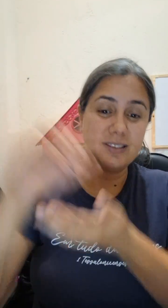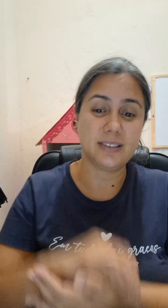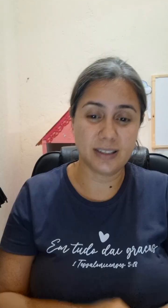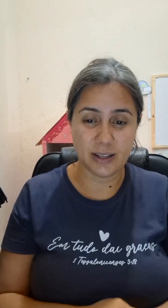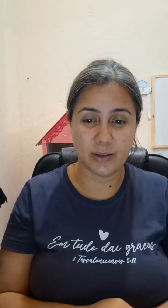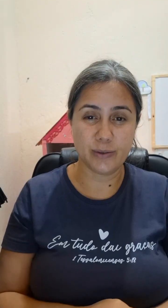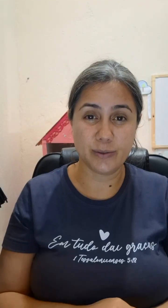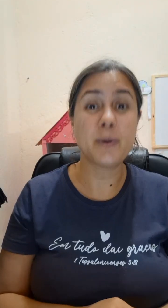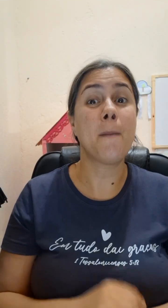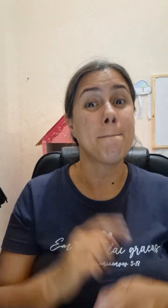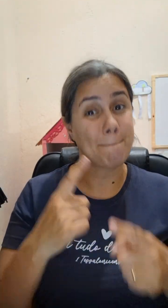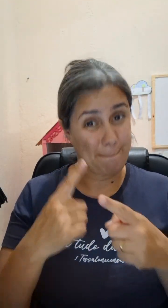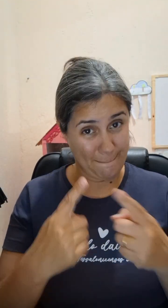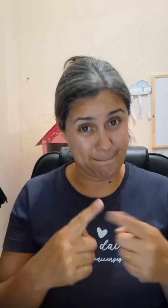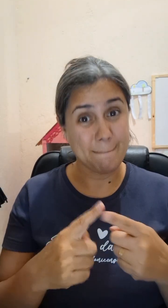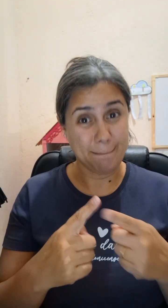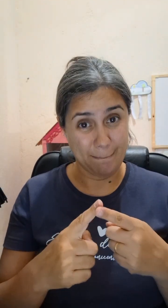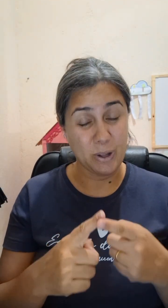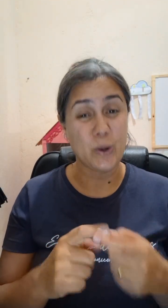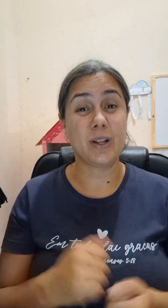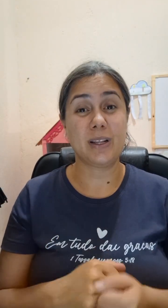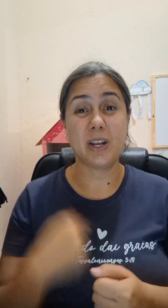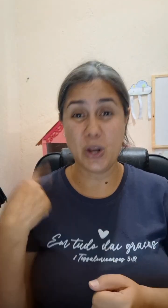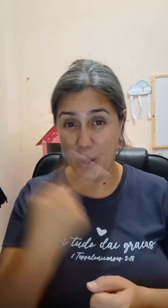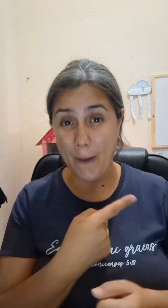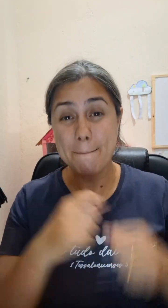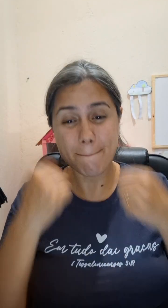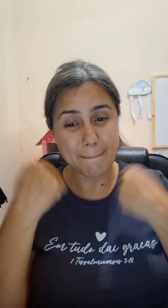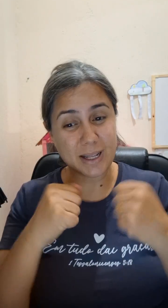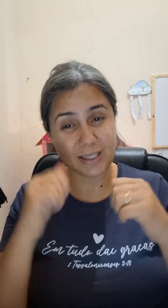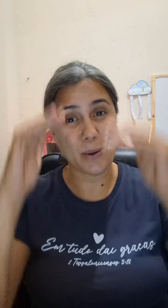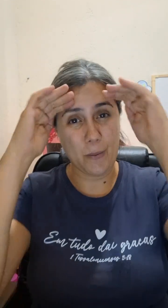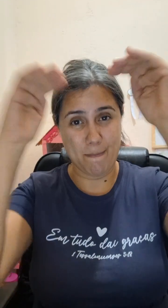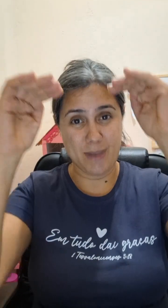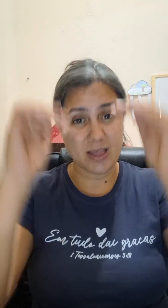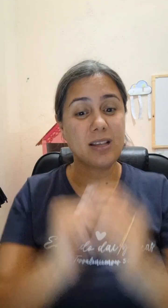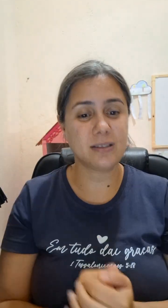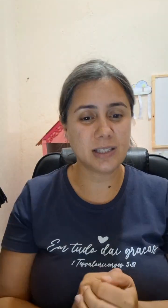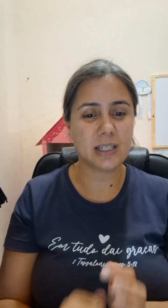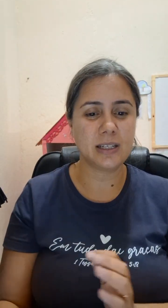Deus. E nós, por isso, nós precisamos obedecê-las.